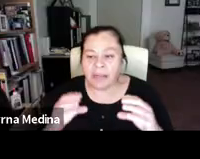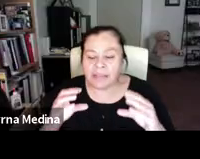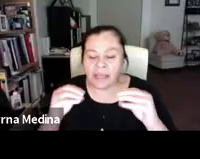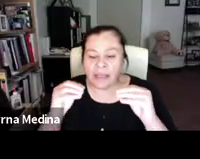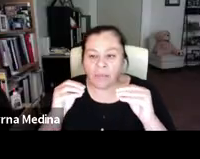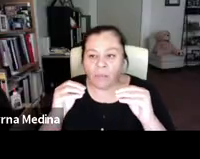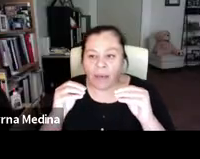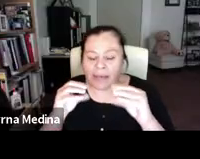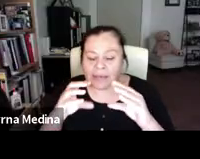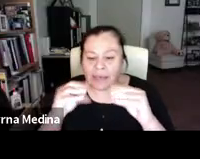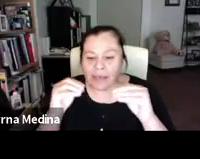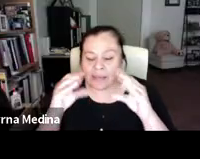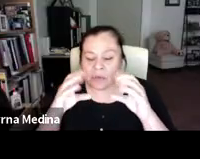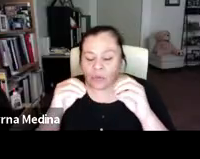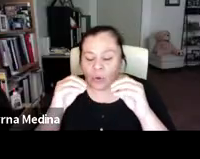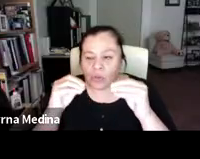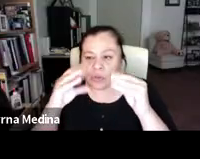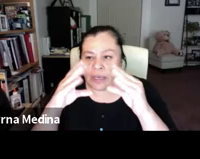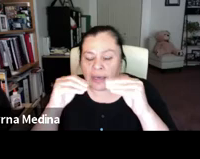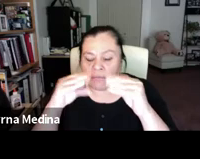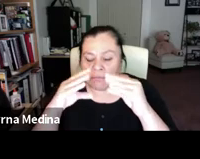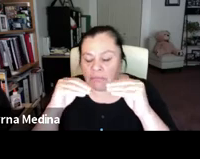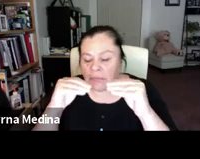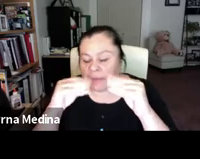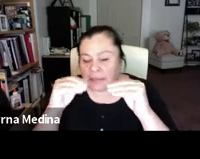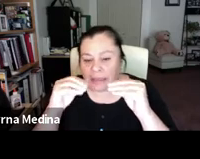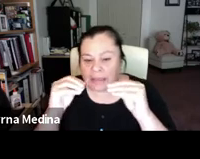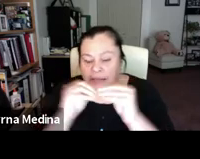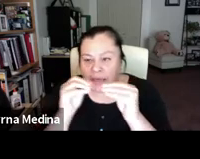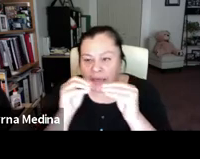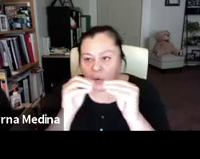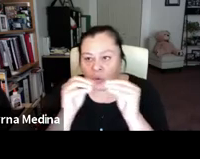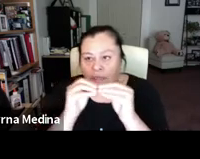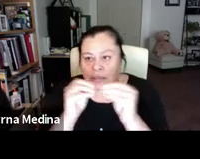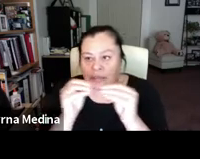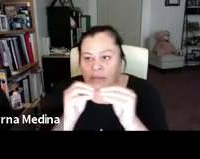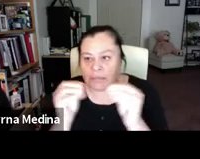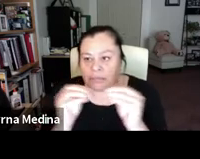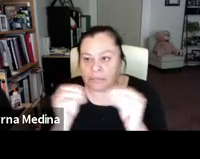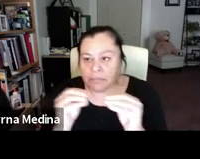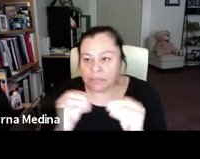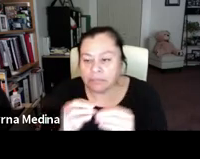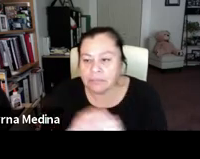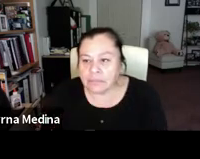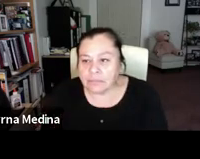para la seña de más, 2 O's aplastadas juntas.